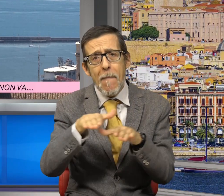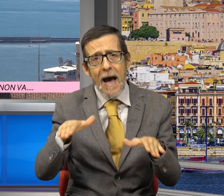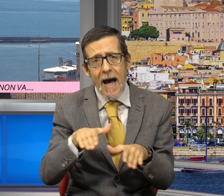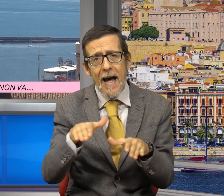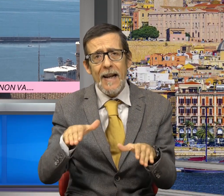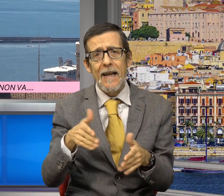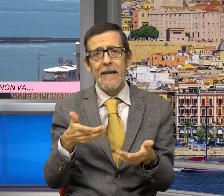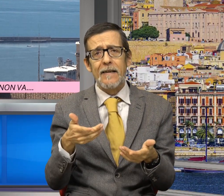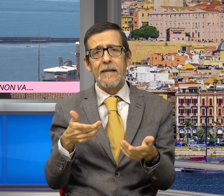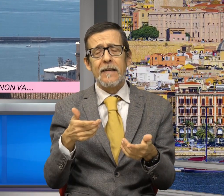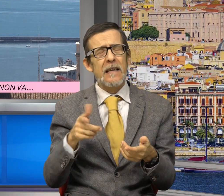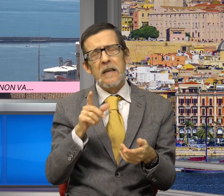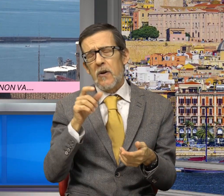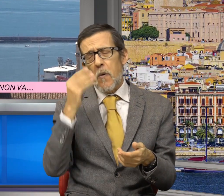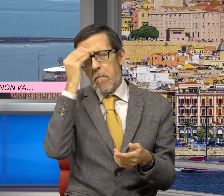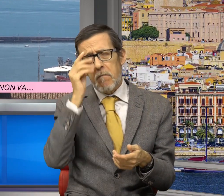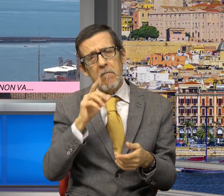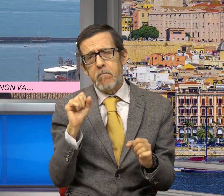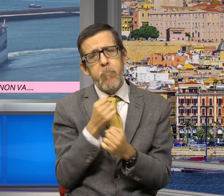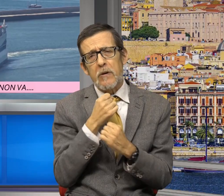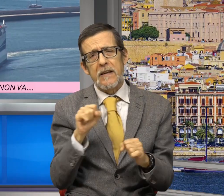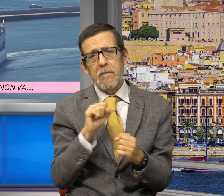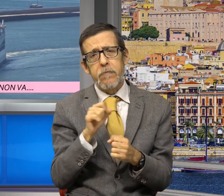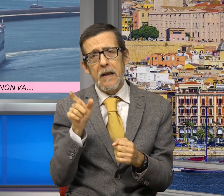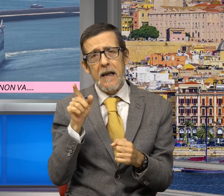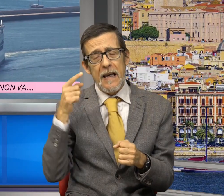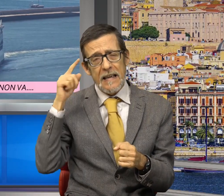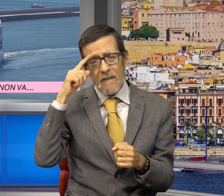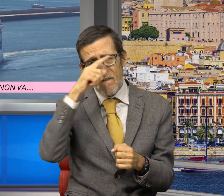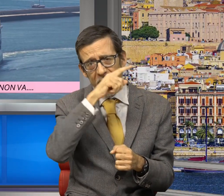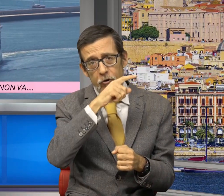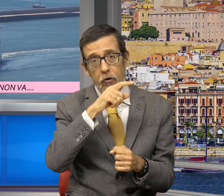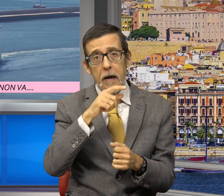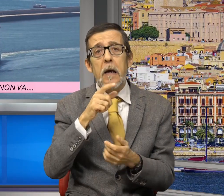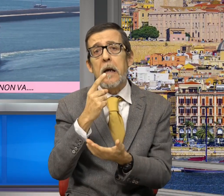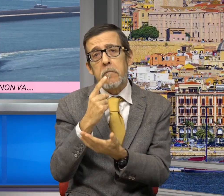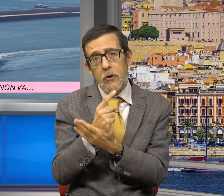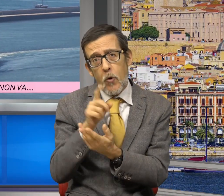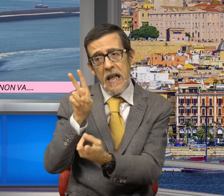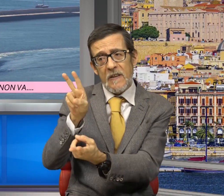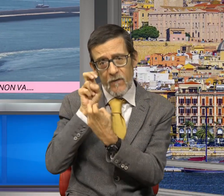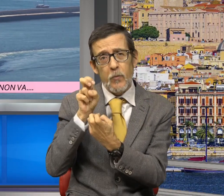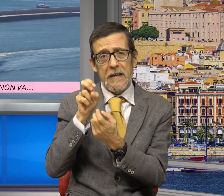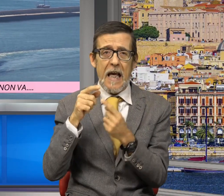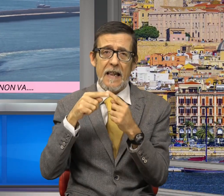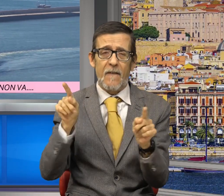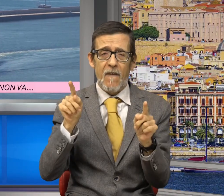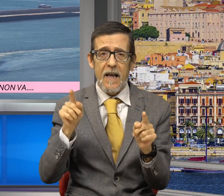è impensabile che questo aspetto quasi raro non debba essere sfruttato con una nuova visione. Credo sia veramente inutile che l'apertura